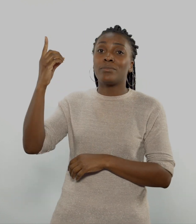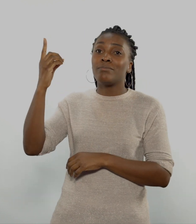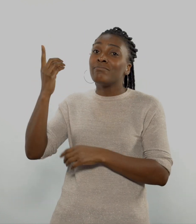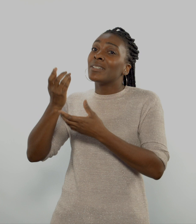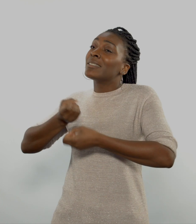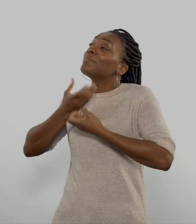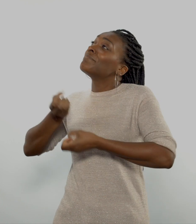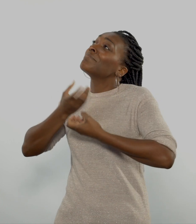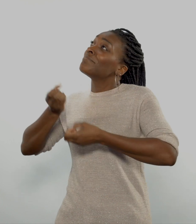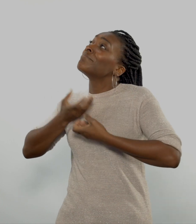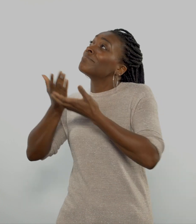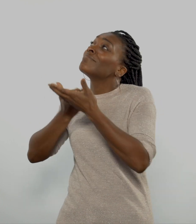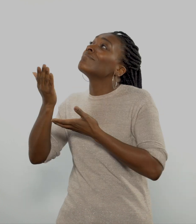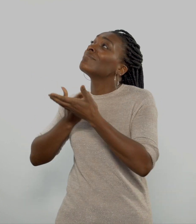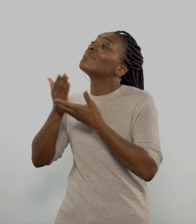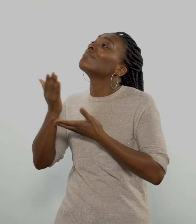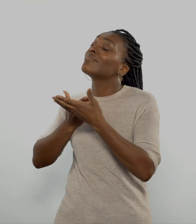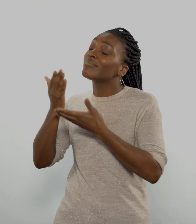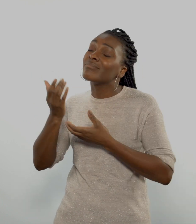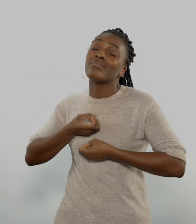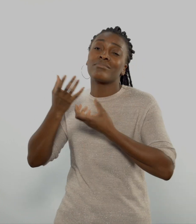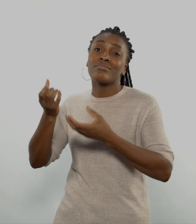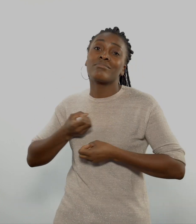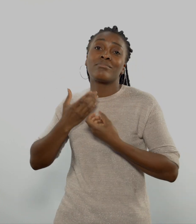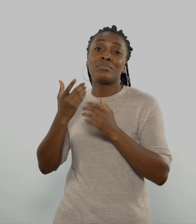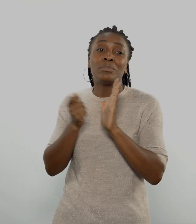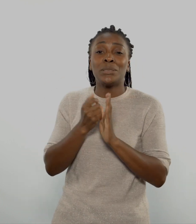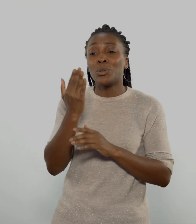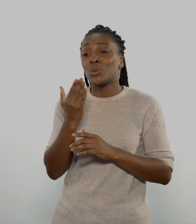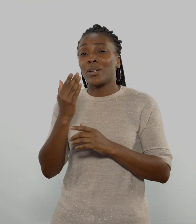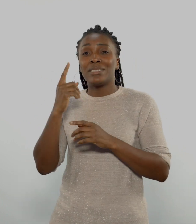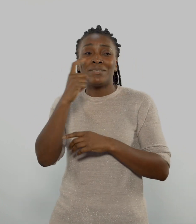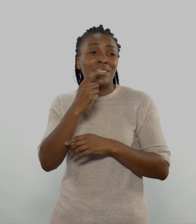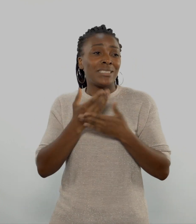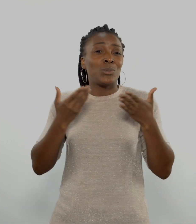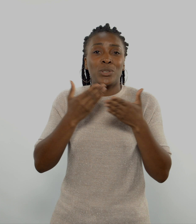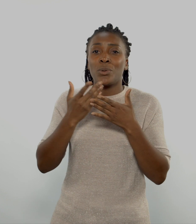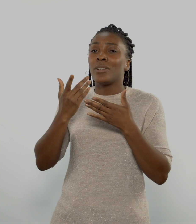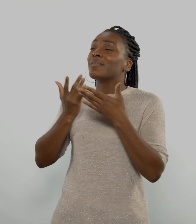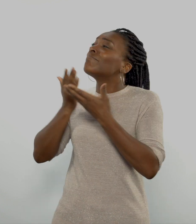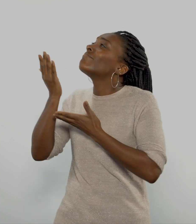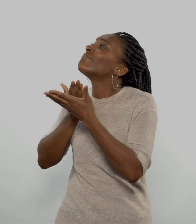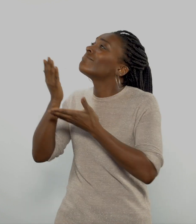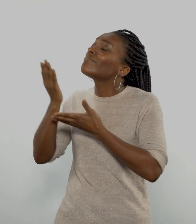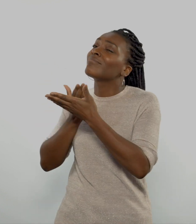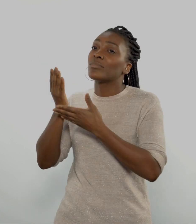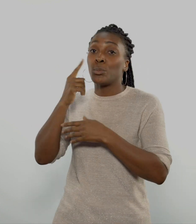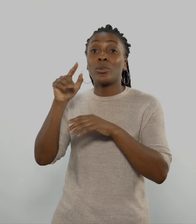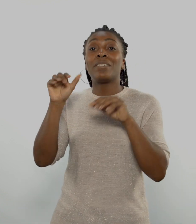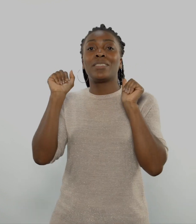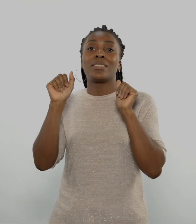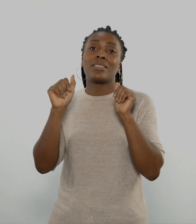je parlais quand j'avais besoin, quand j'avais envie, quand j'avais des moments très difficiles, pour ne pas perturber